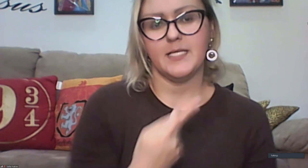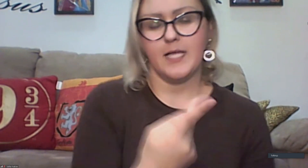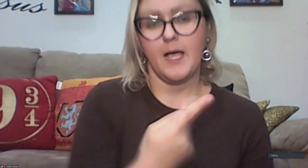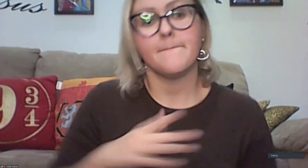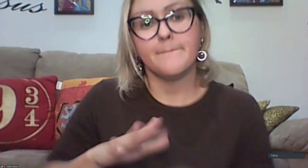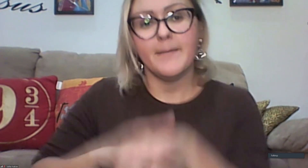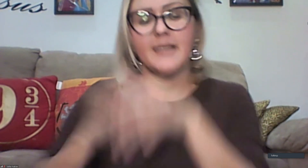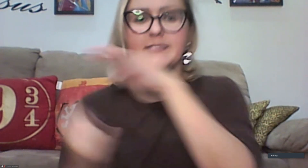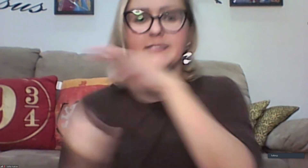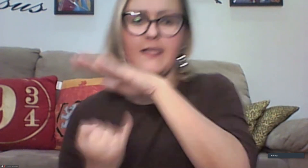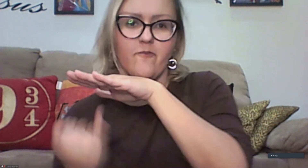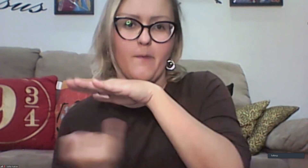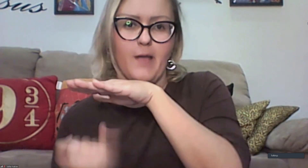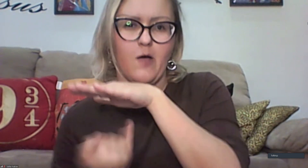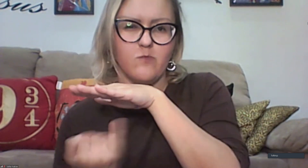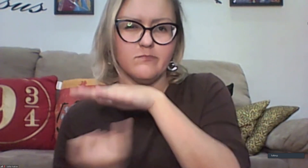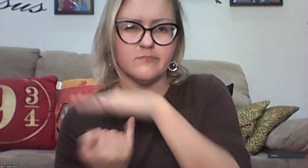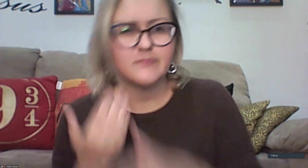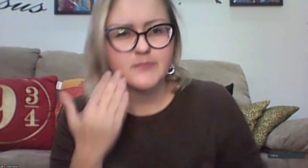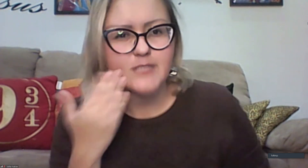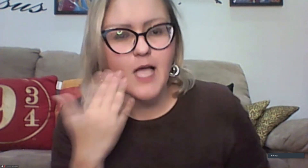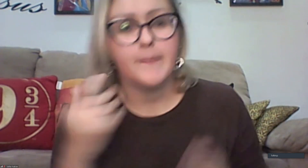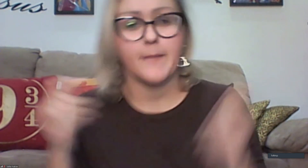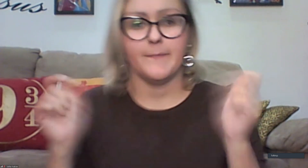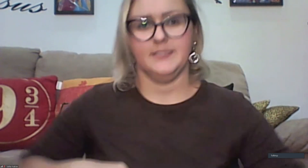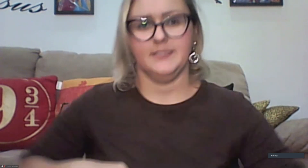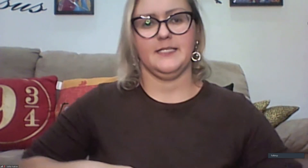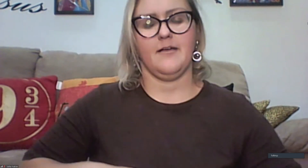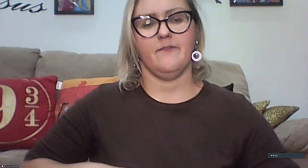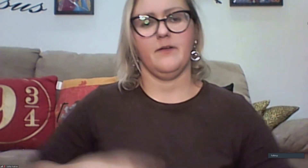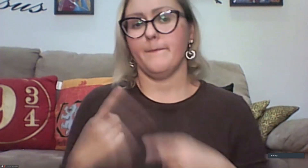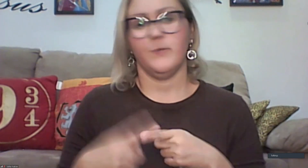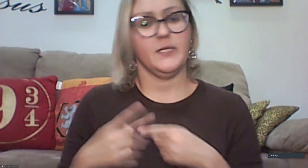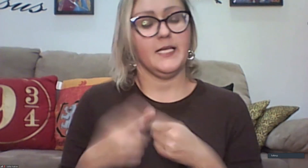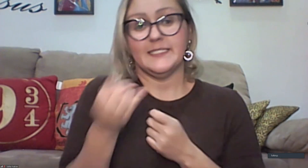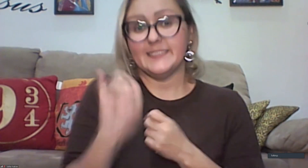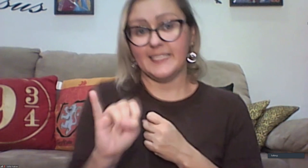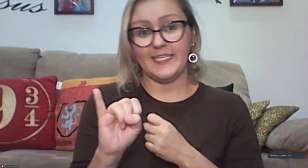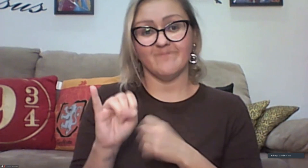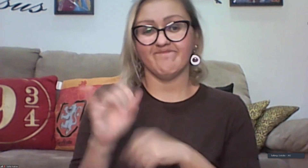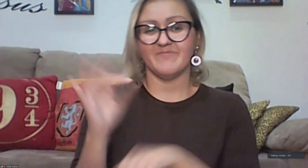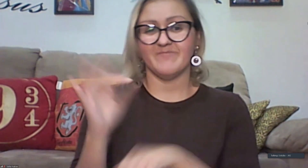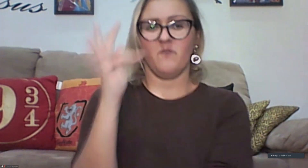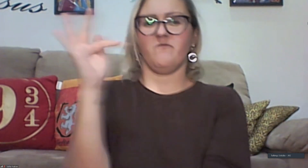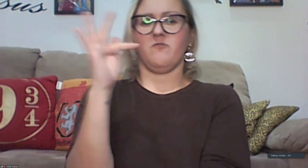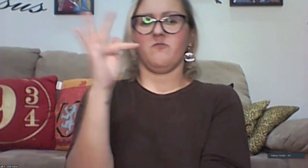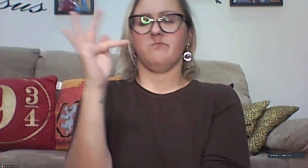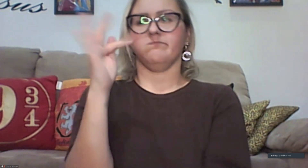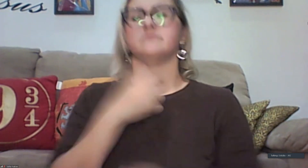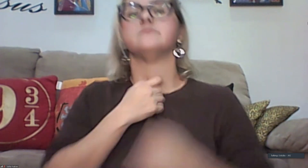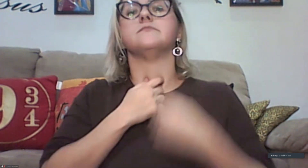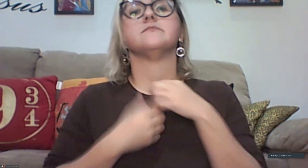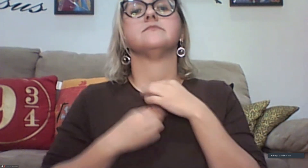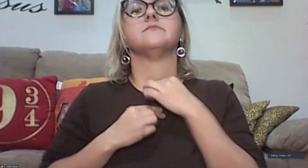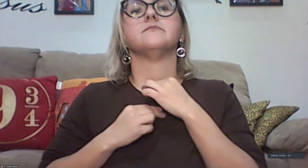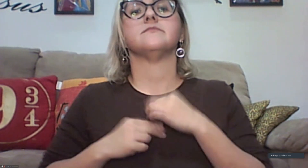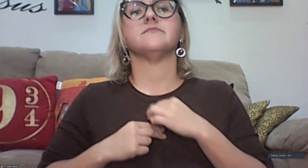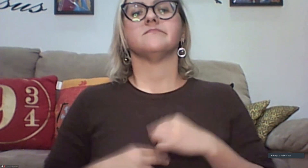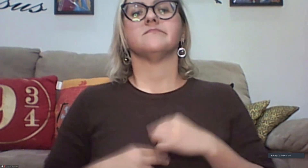uma aproximação mais informal, entendeu? Porque isso vai te capacitar. Só aquela questão formal de você terno e